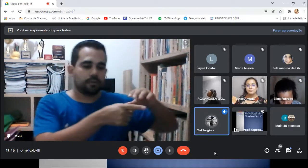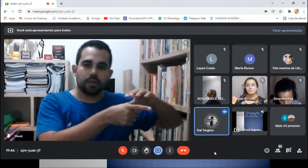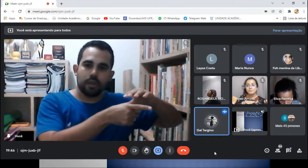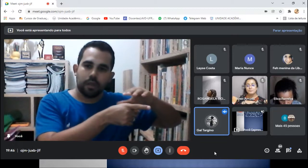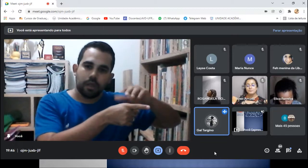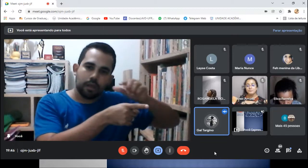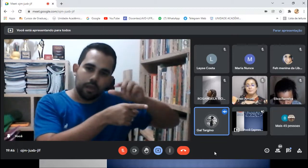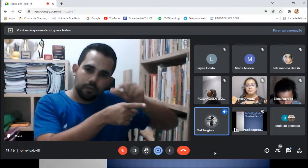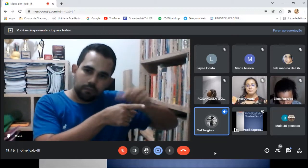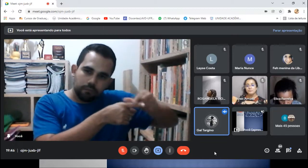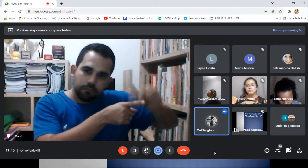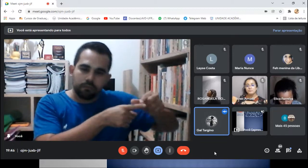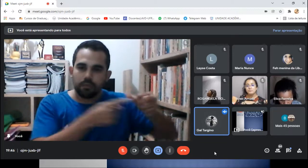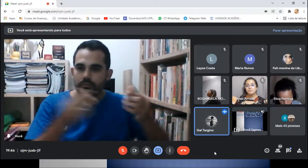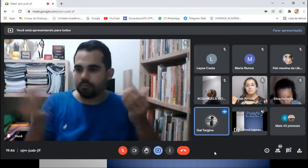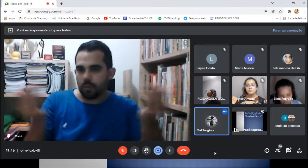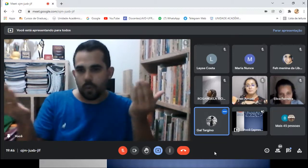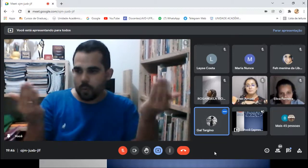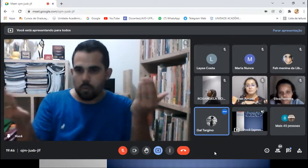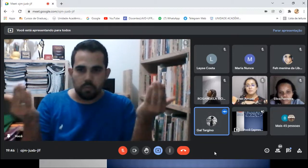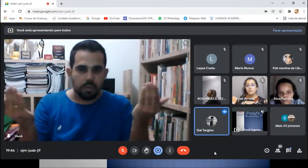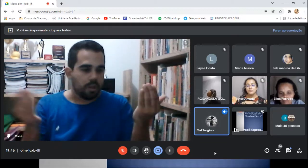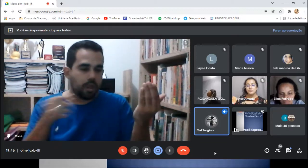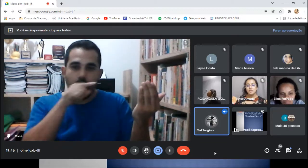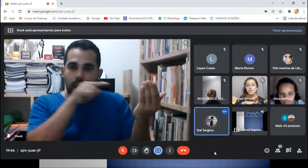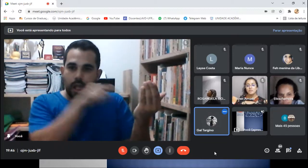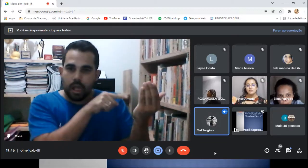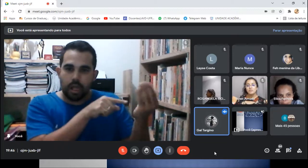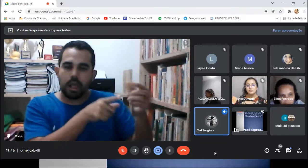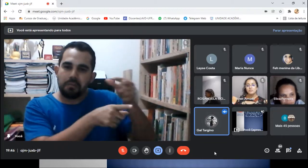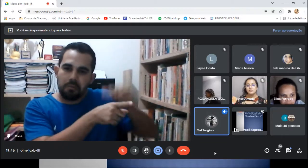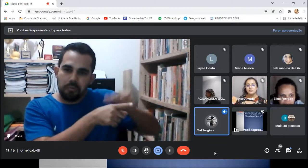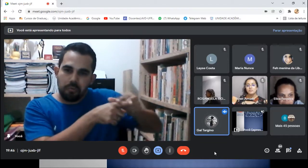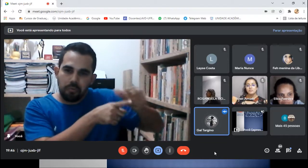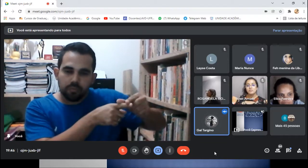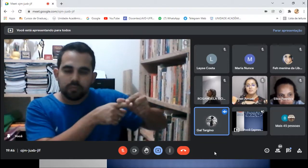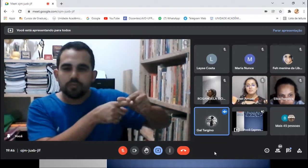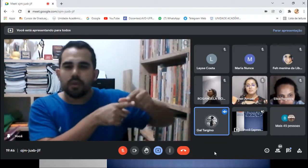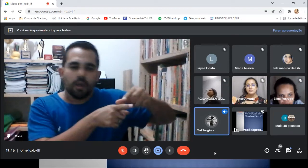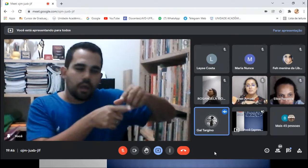na sigmanologia, na signética, na fonema,